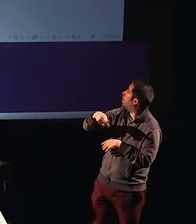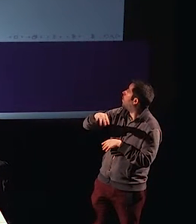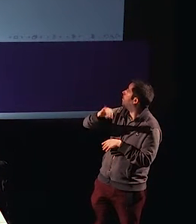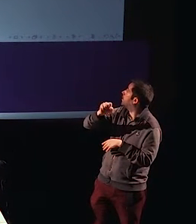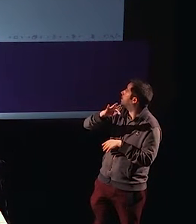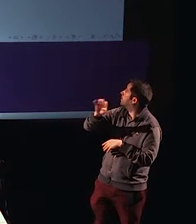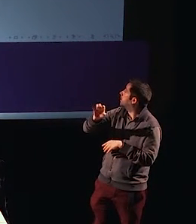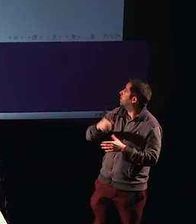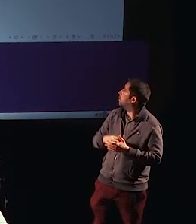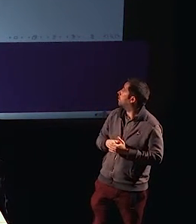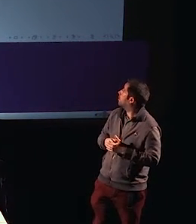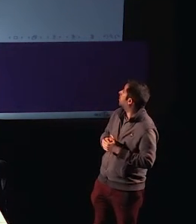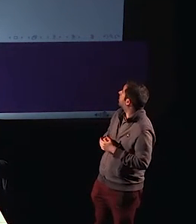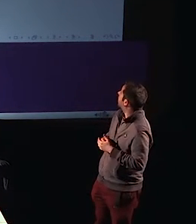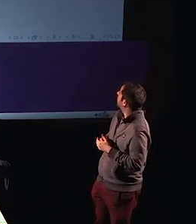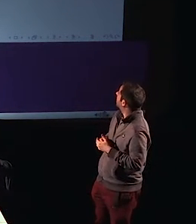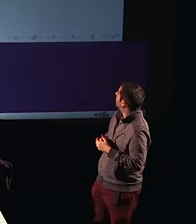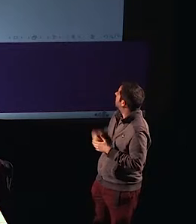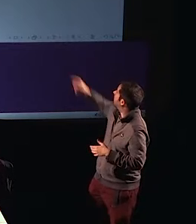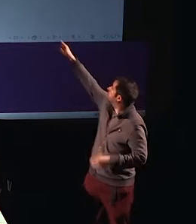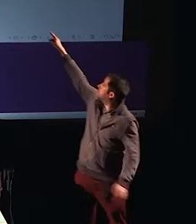compris ce que c'était. Et